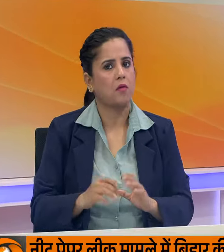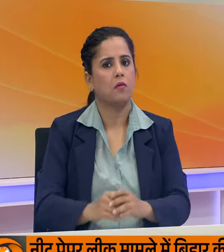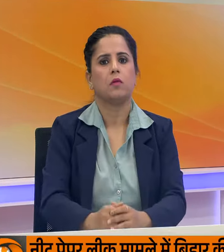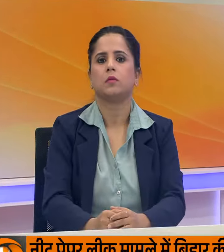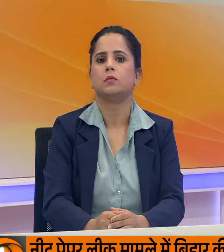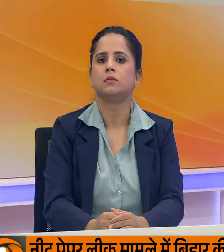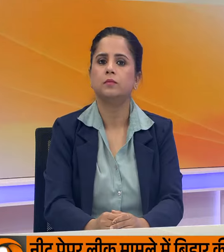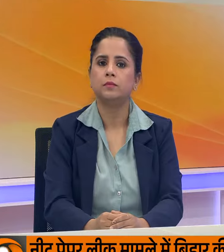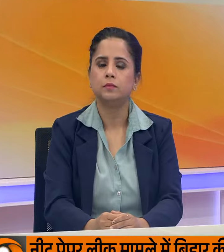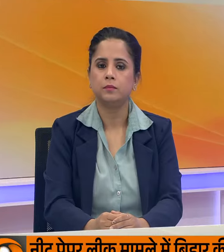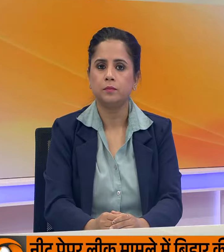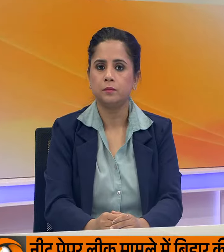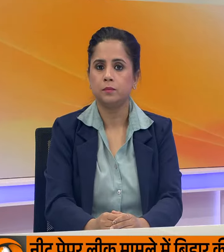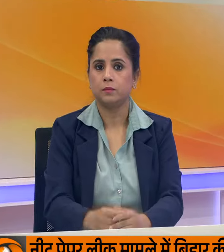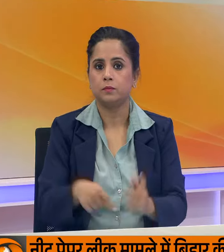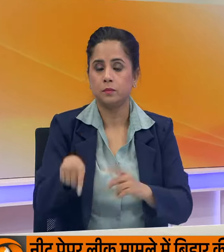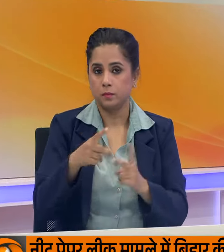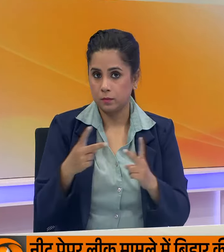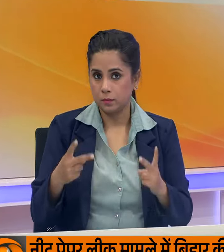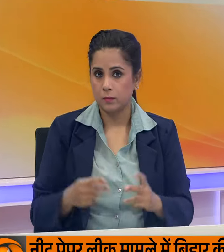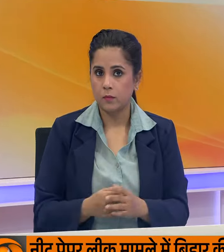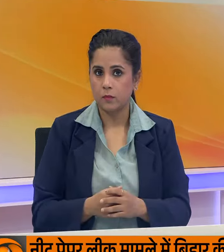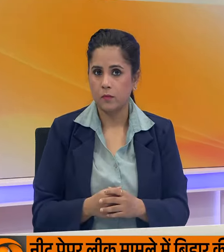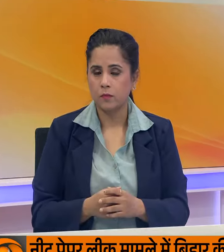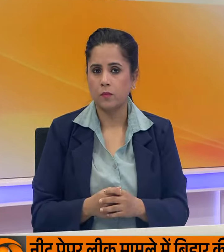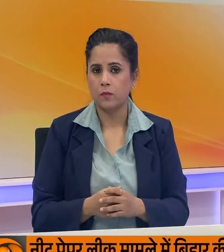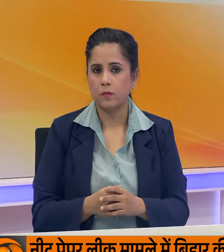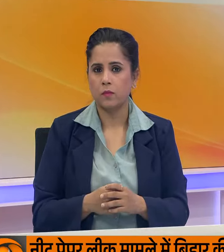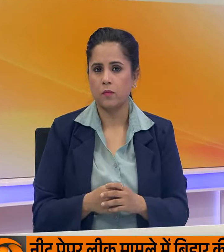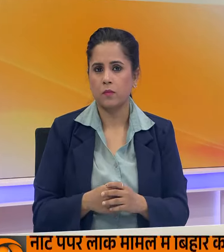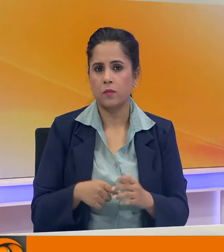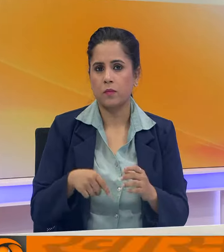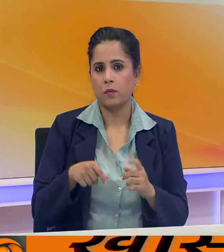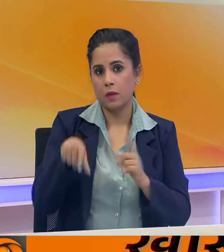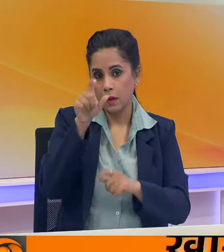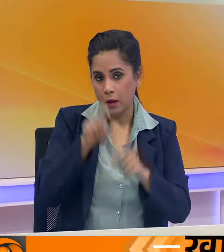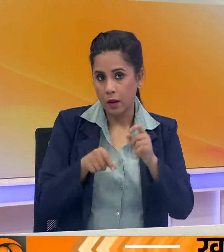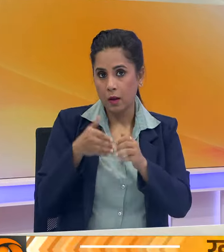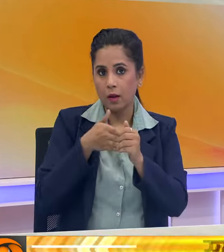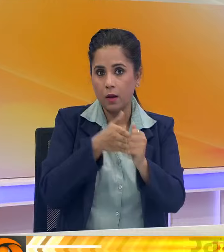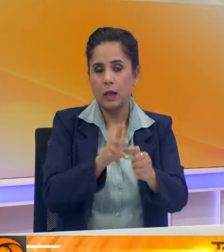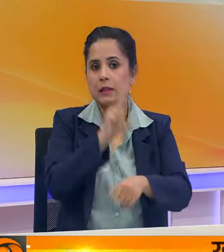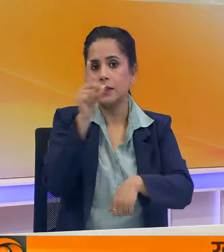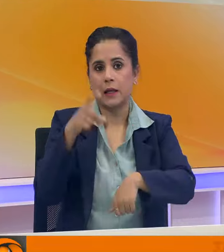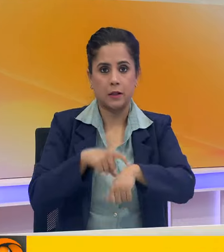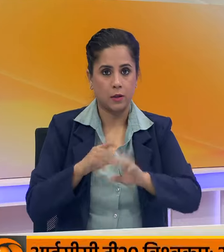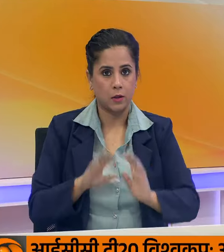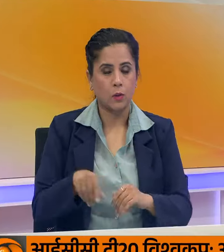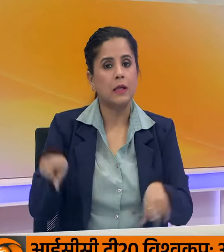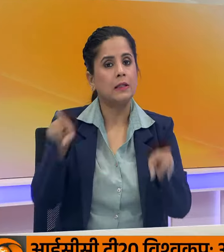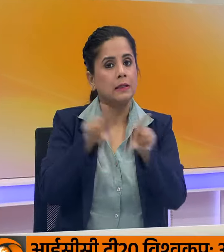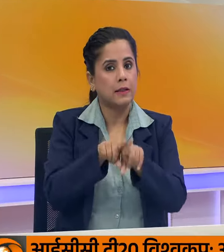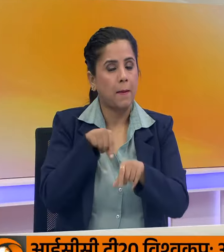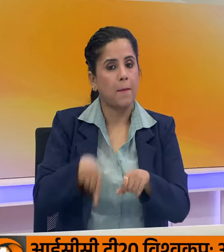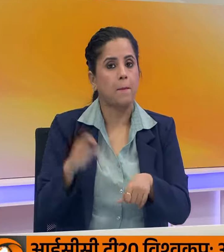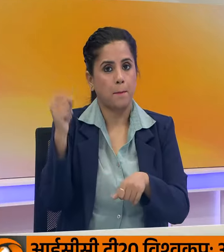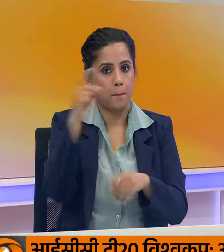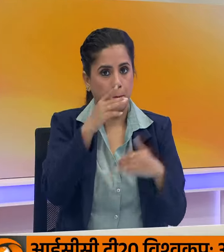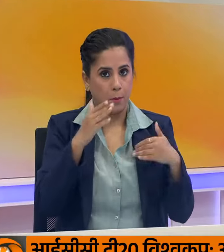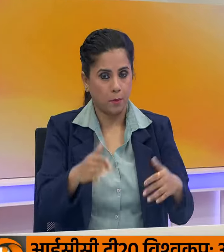है आई एम नाउ विजिटिंग न्यू दिल्ली फॉर अनप्रेसिडेंटेड सेकंड टाइम इन द सेम मंथ